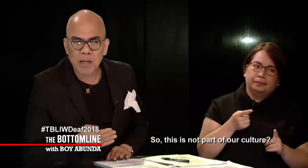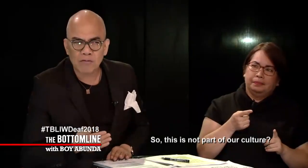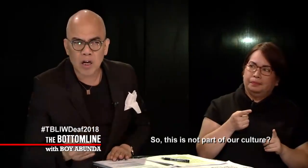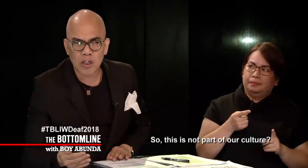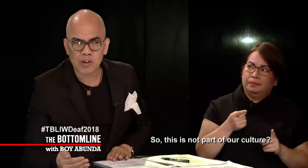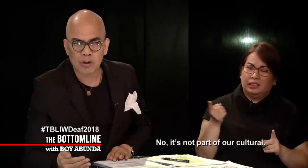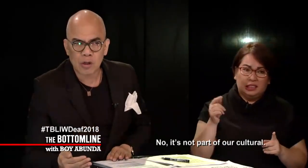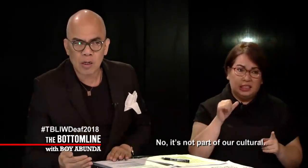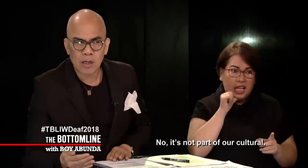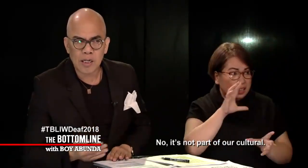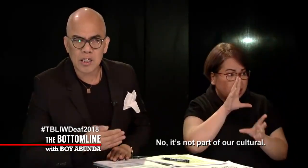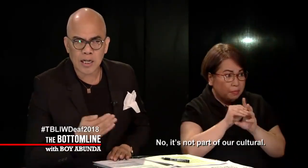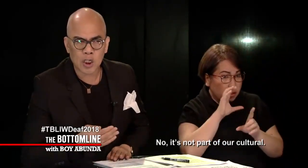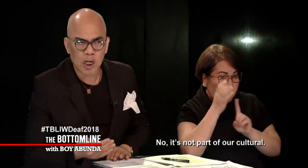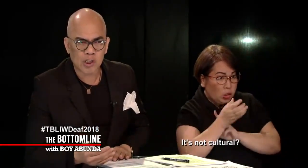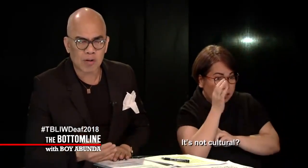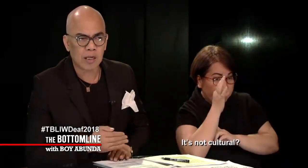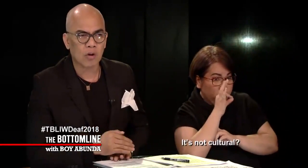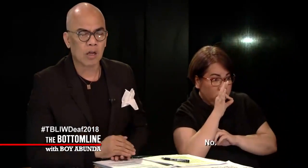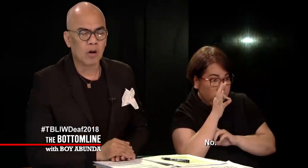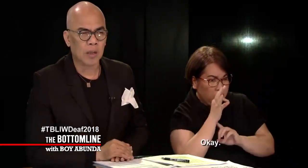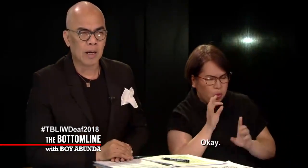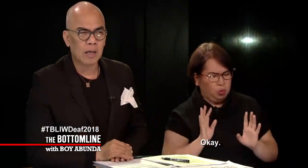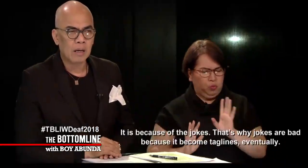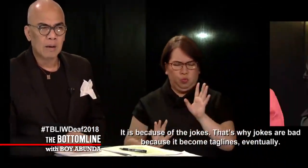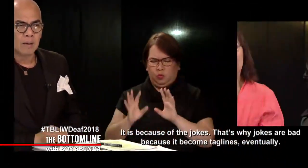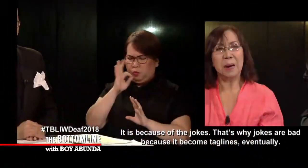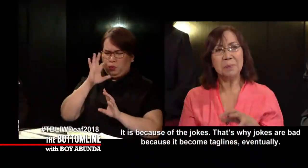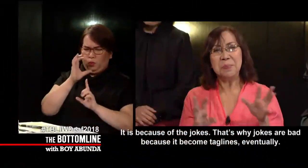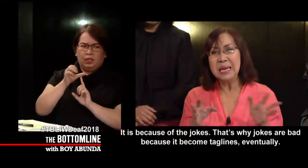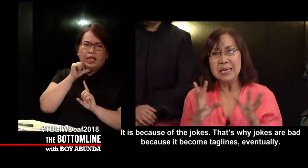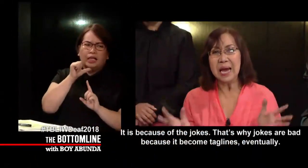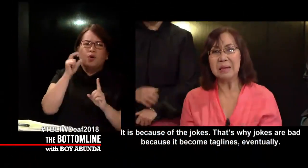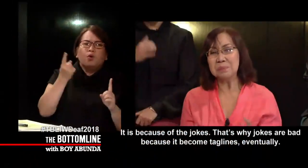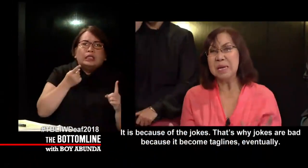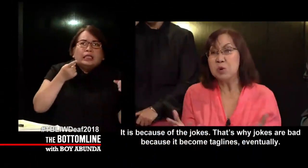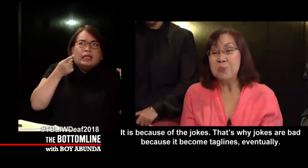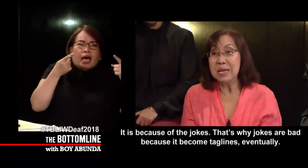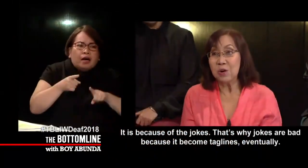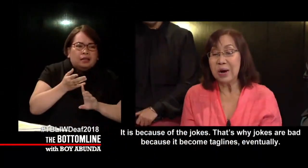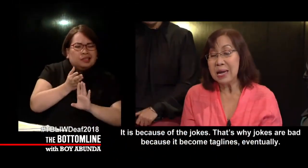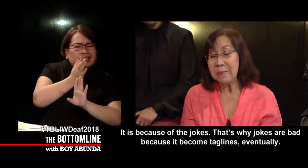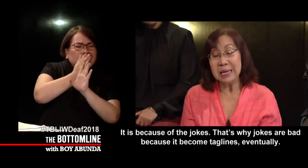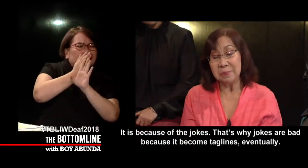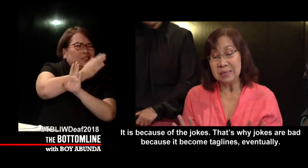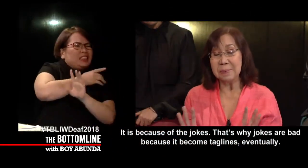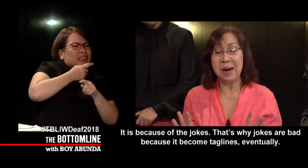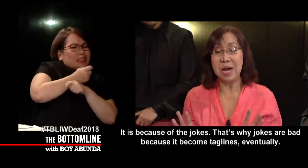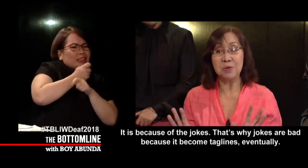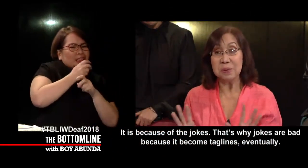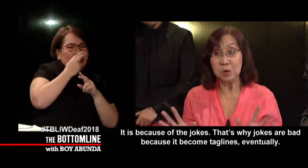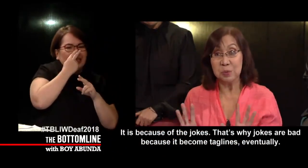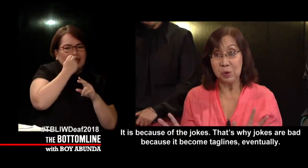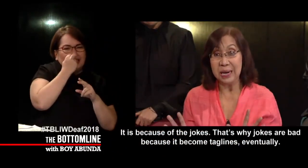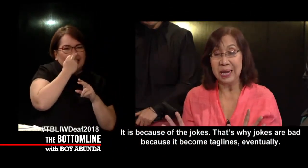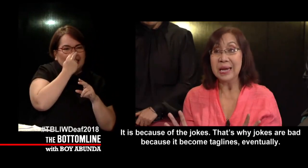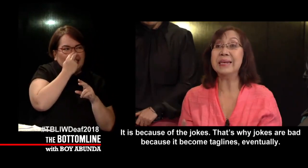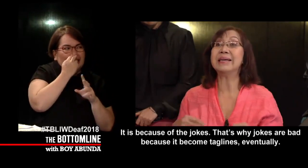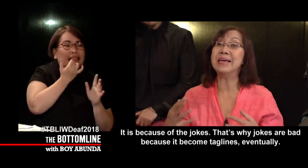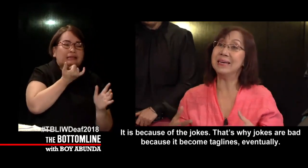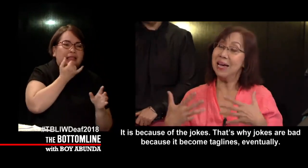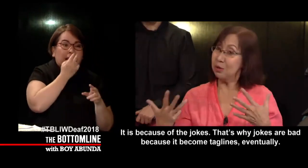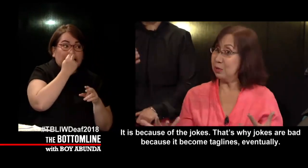is not part of our culture? No, it's not part of It's our not culture. cultural No, at all? no. Okay. Parang binigyan, biro-biro, kaya masama nga yung biro-biroan